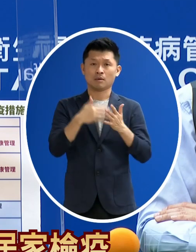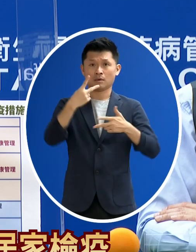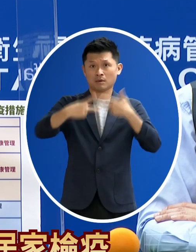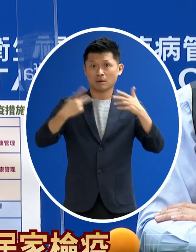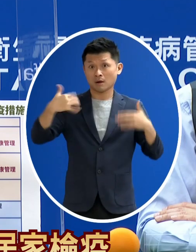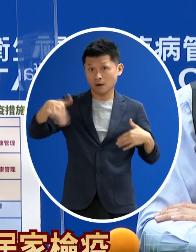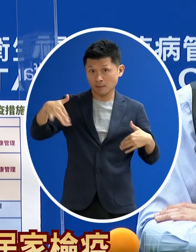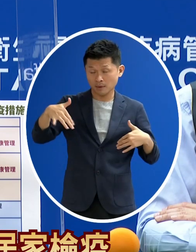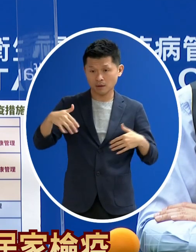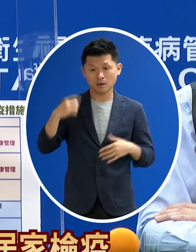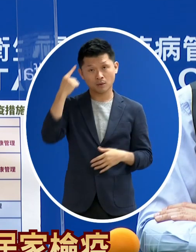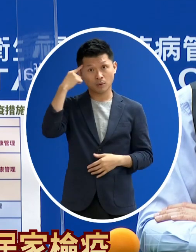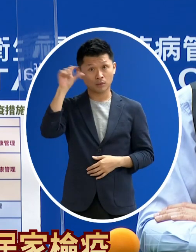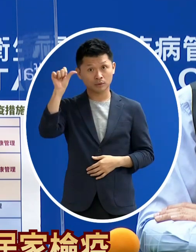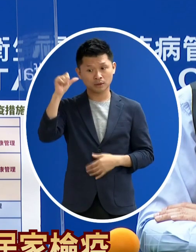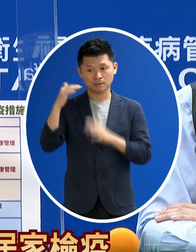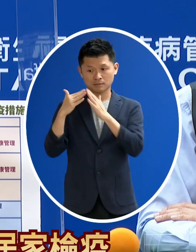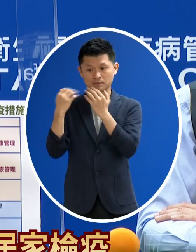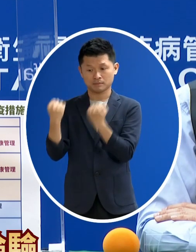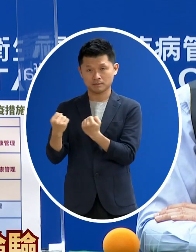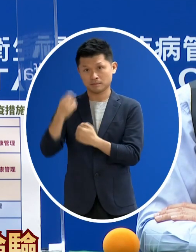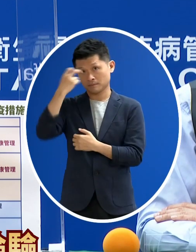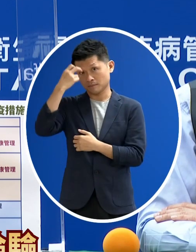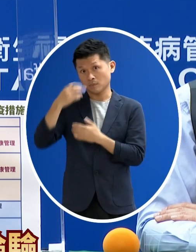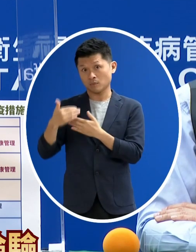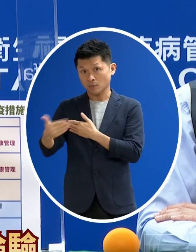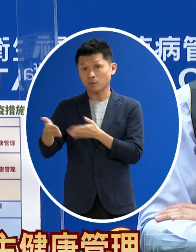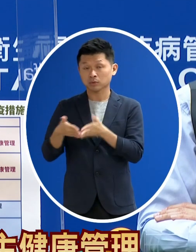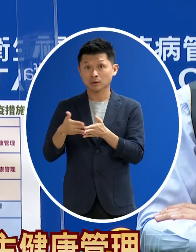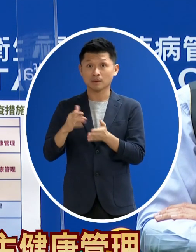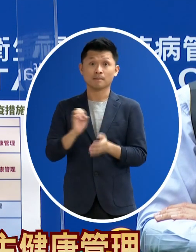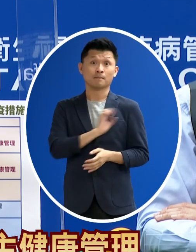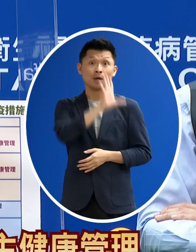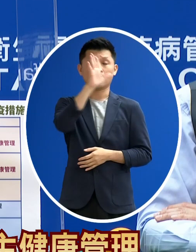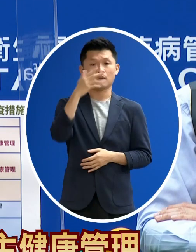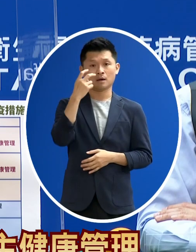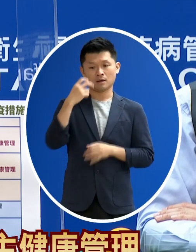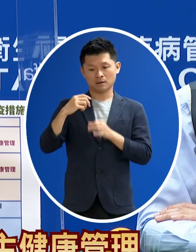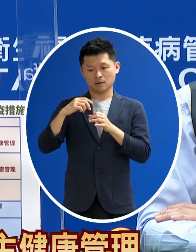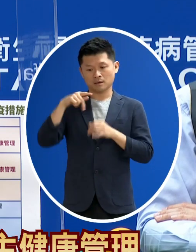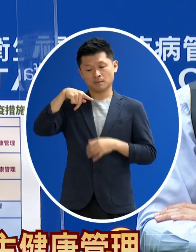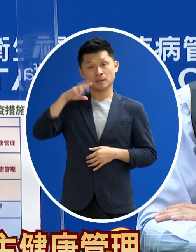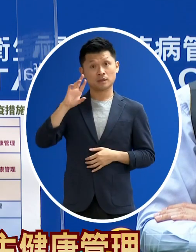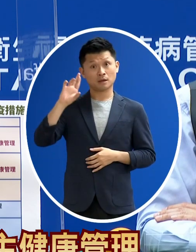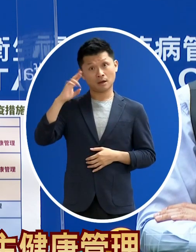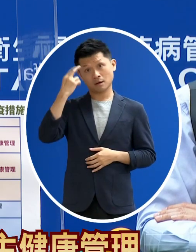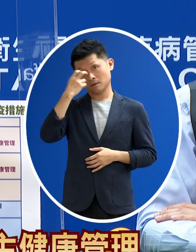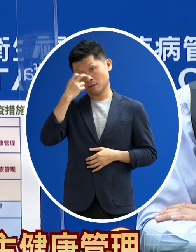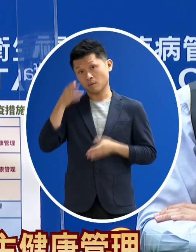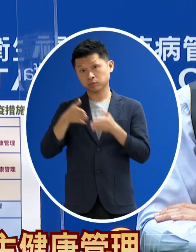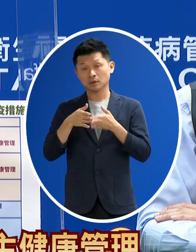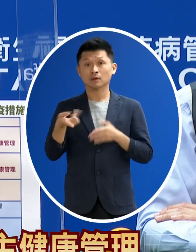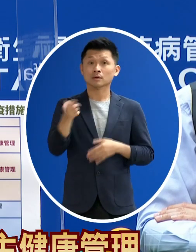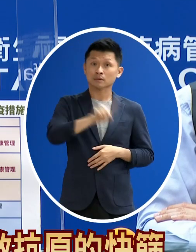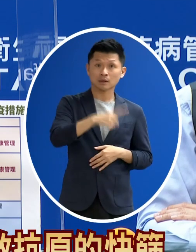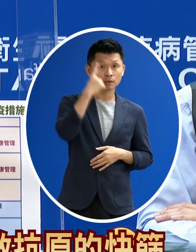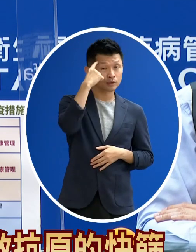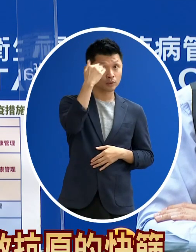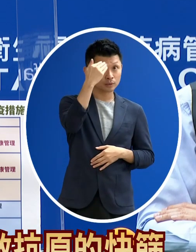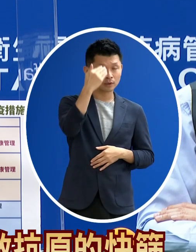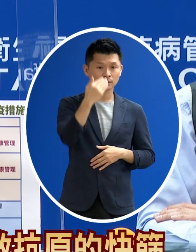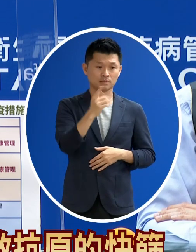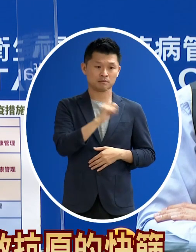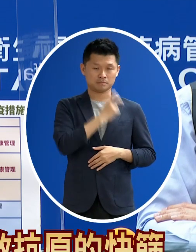取5天的居家检疫，结束后 PCR 要检验，然后9天的加强版的自主健康管理，然